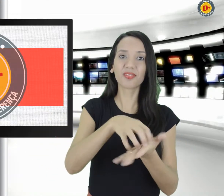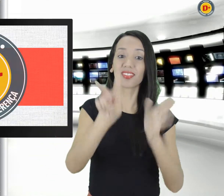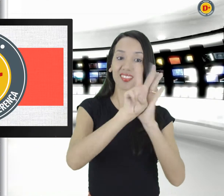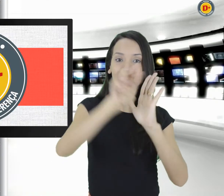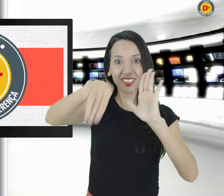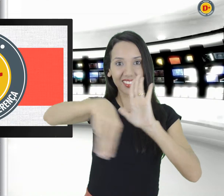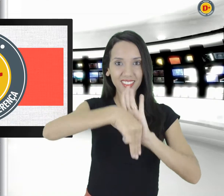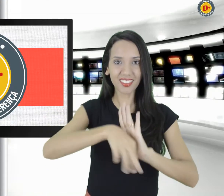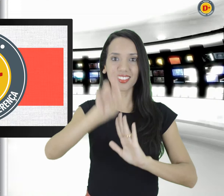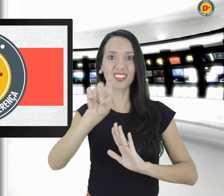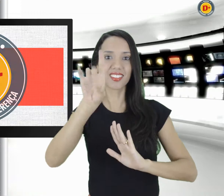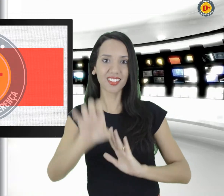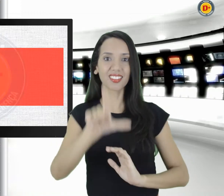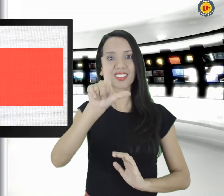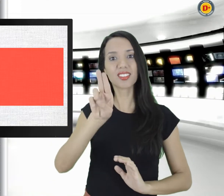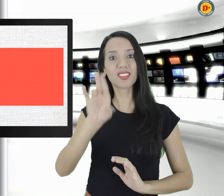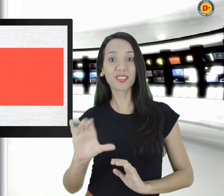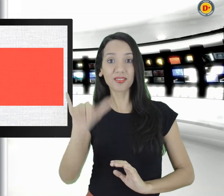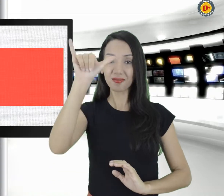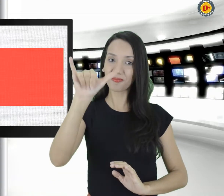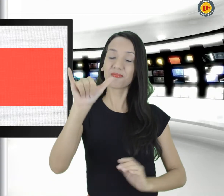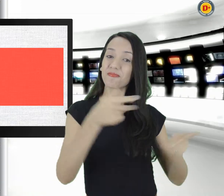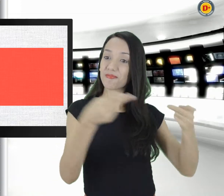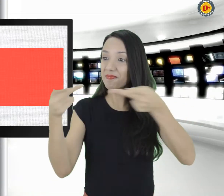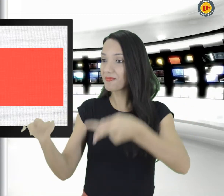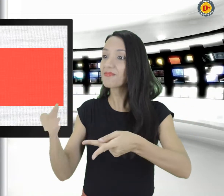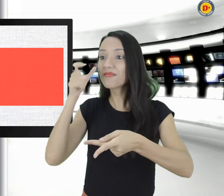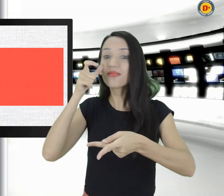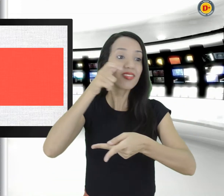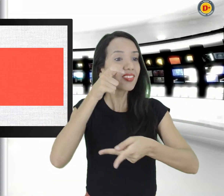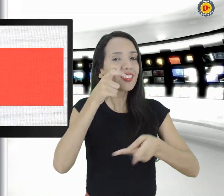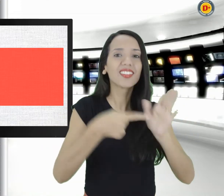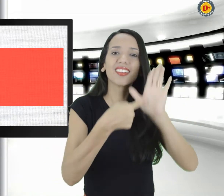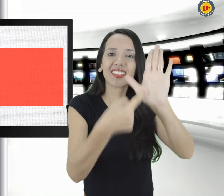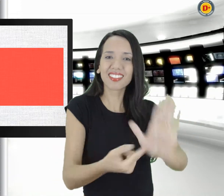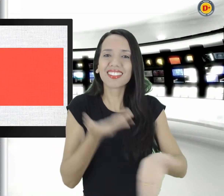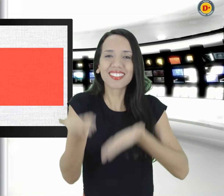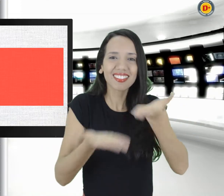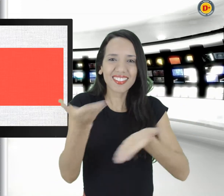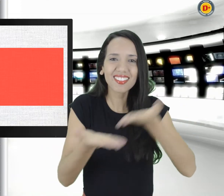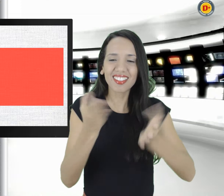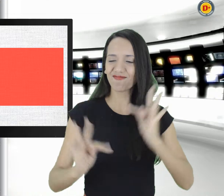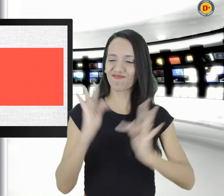de reabilitação Lucimon Touro, para apresentar as tecnologias no atendimento à pessoa com